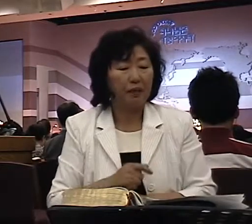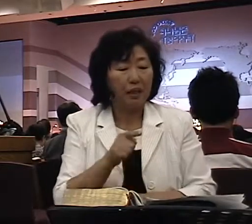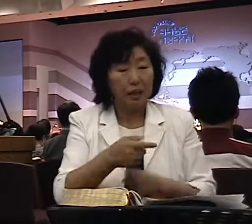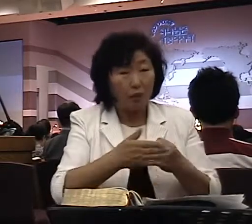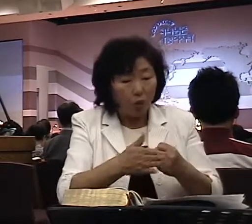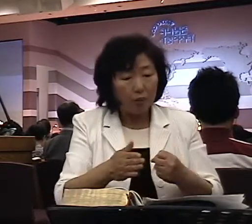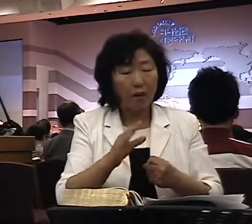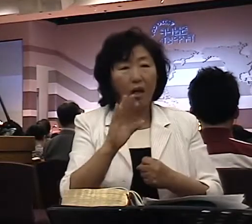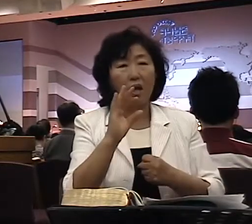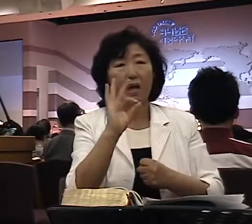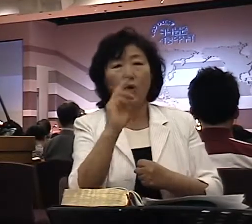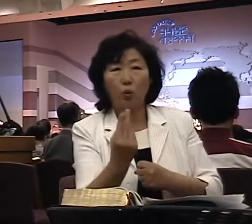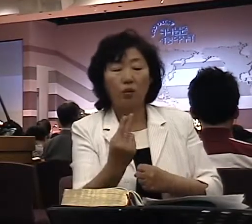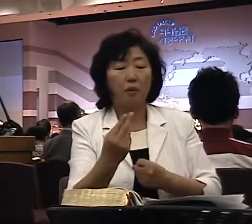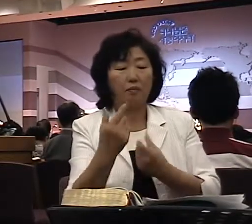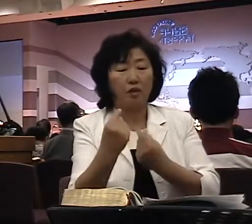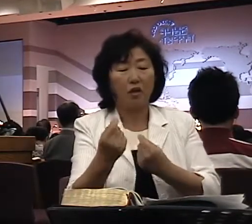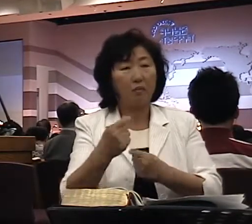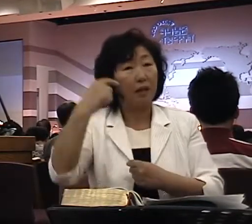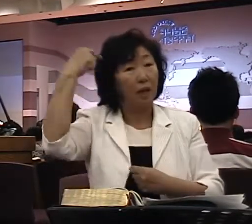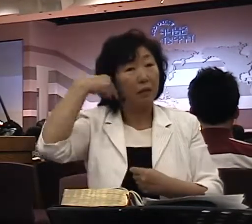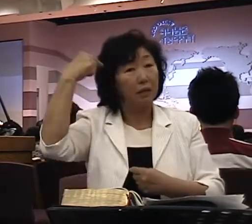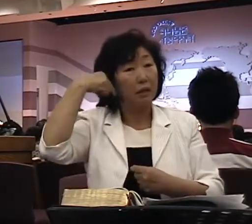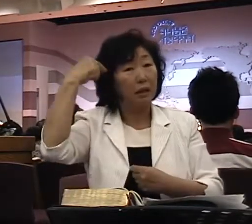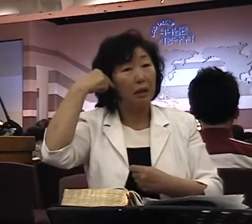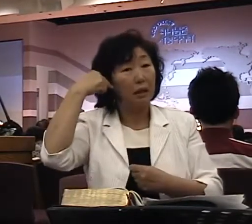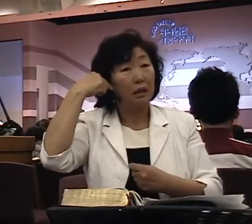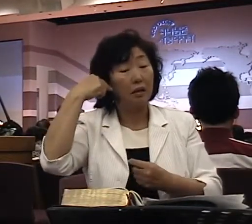그래서 요셉처럼 감정에 치우치면 안 됩니다.